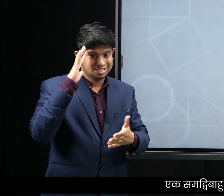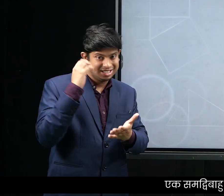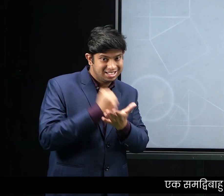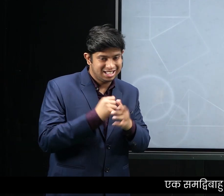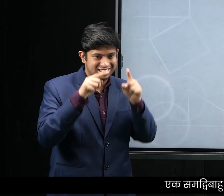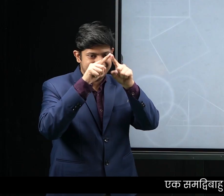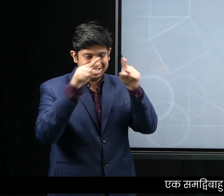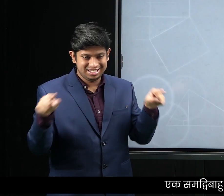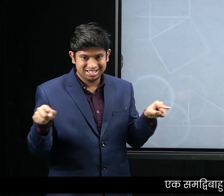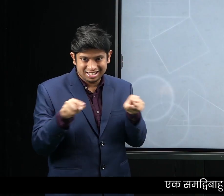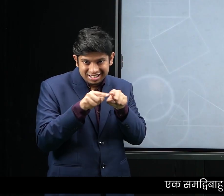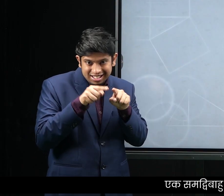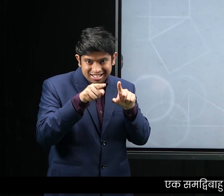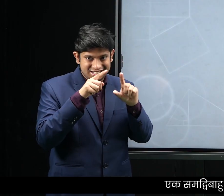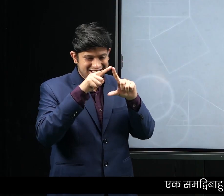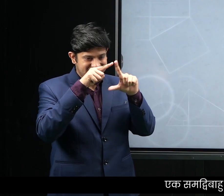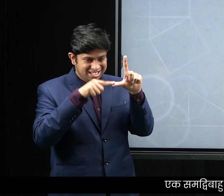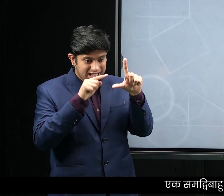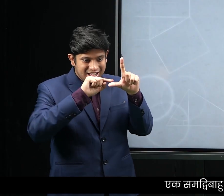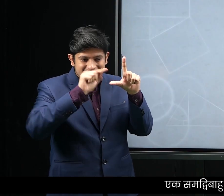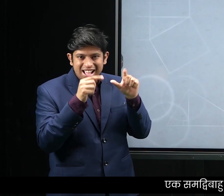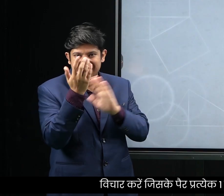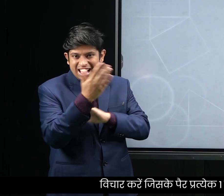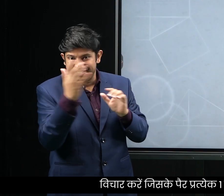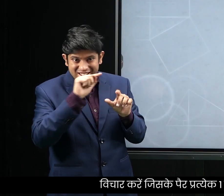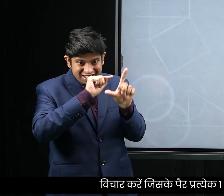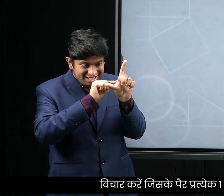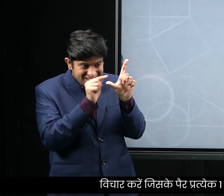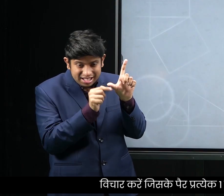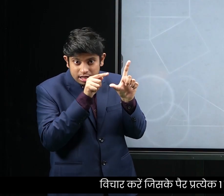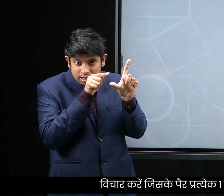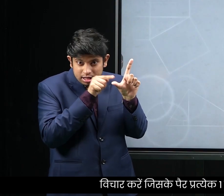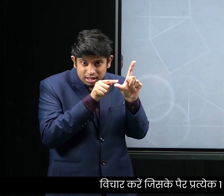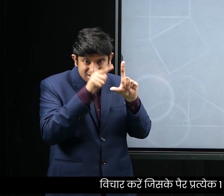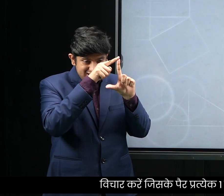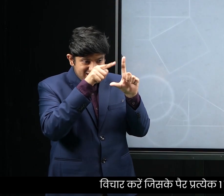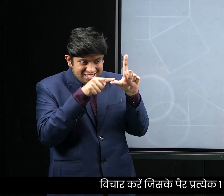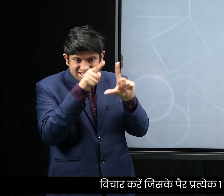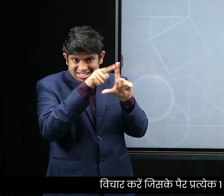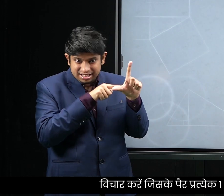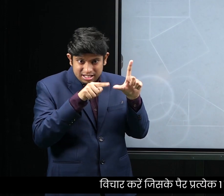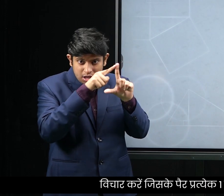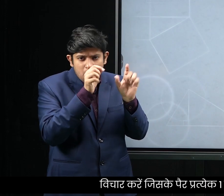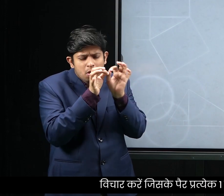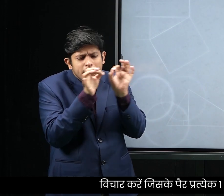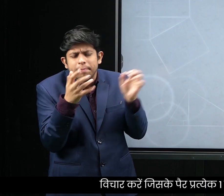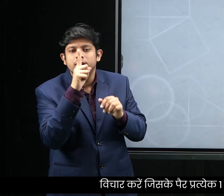एक समद्विबाहु समकोण त्रिभुज पर विचार करें जिसके पैर प्रत्येक एक इकाई लंबे